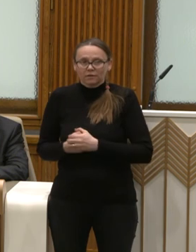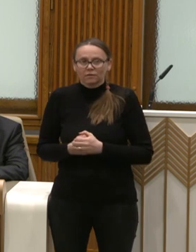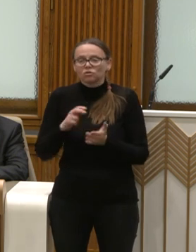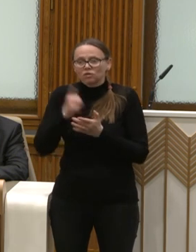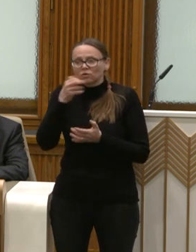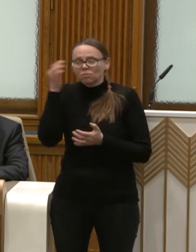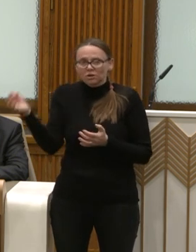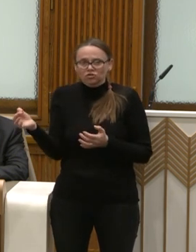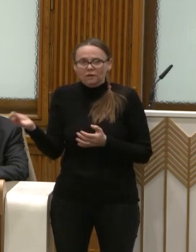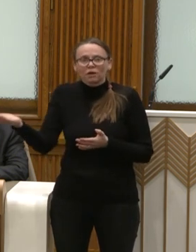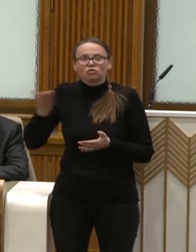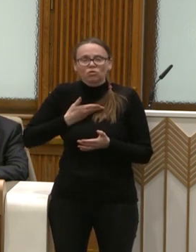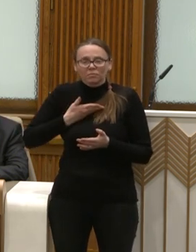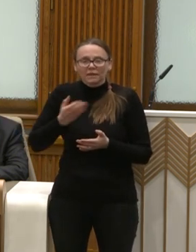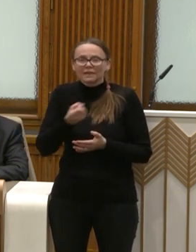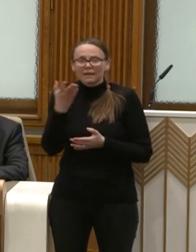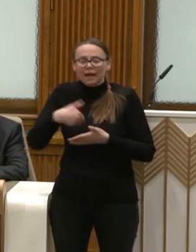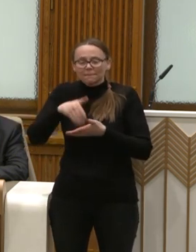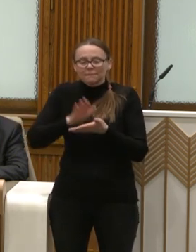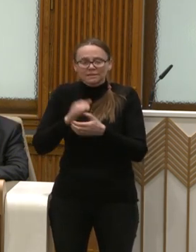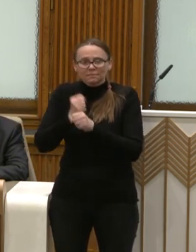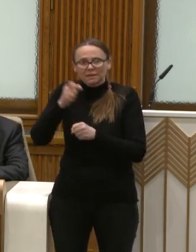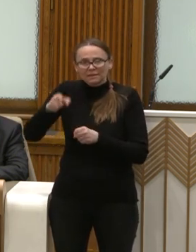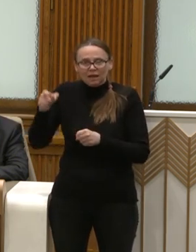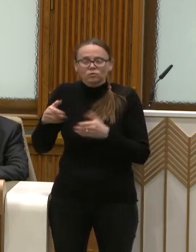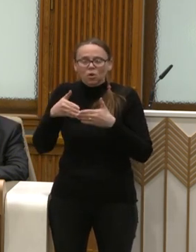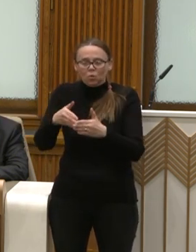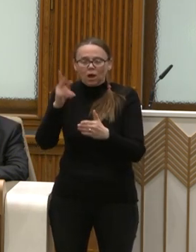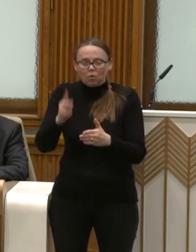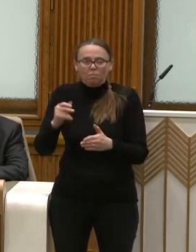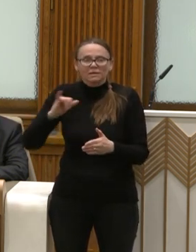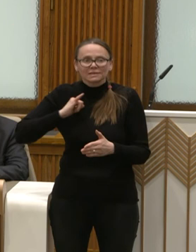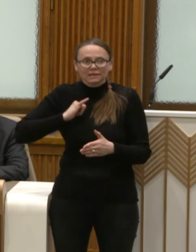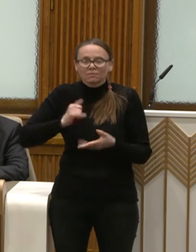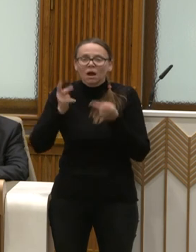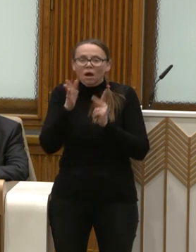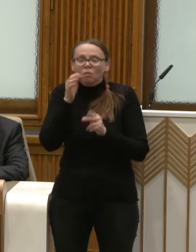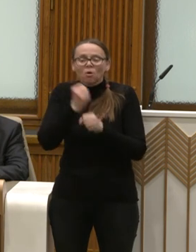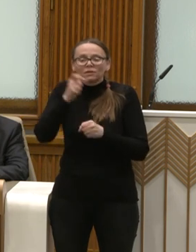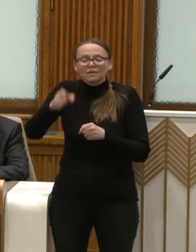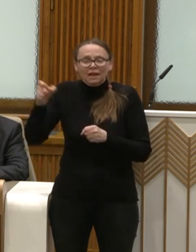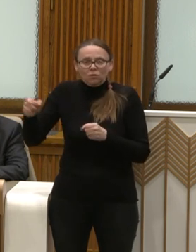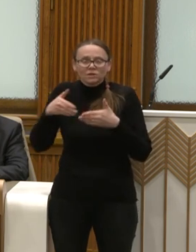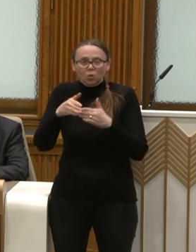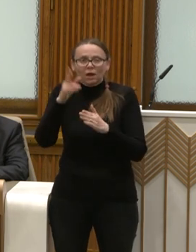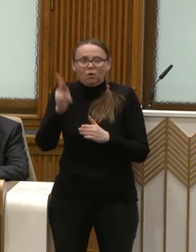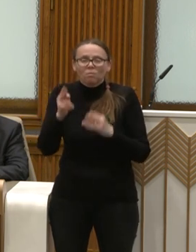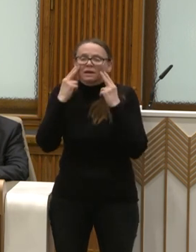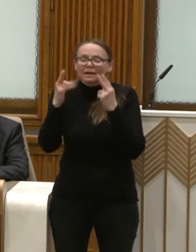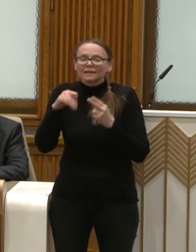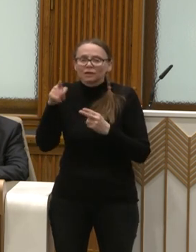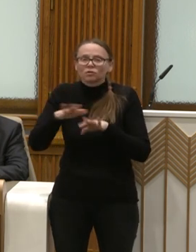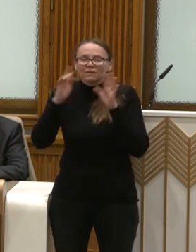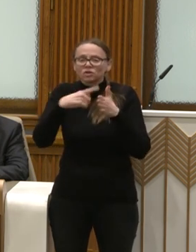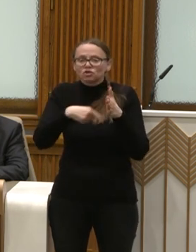Še eno vprašanje. Dobili smo nekaj pisem delavcev iz Luke Koper, ki jih zanima, kako bo z delavci Luke Koper, ne glede na to, da je